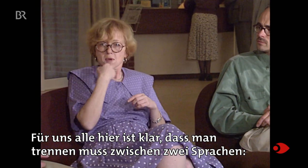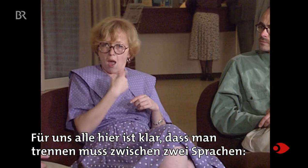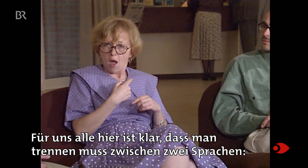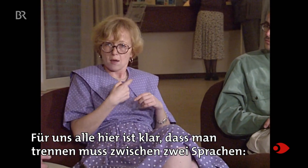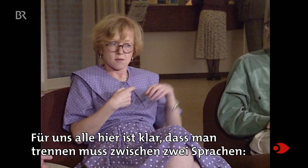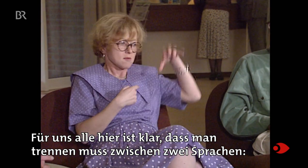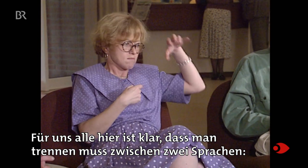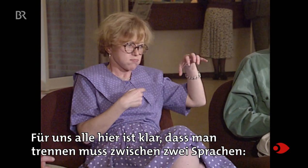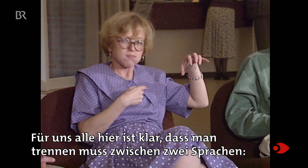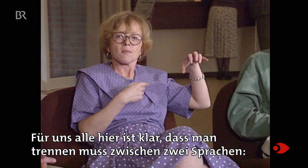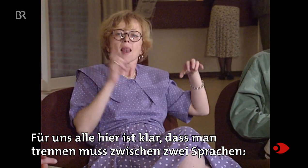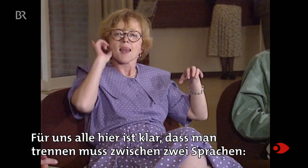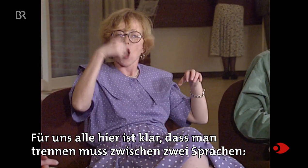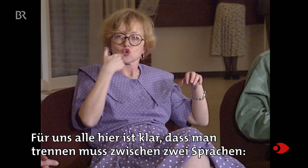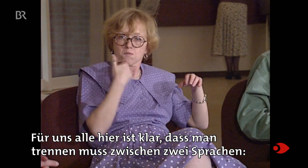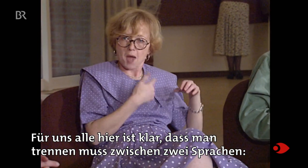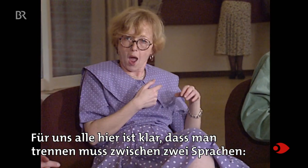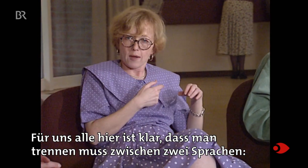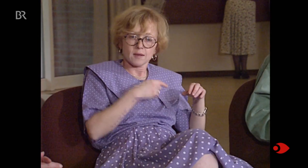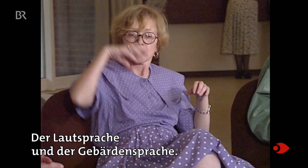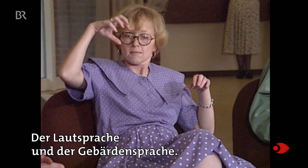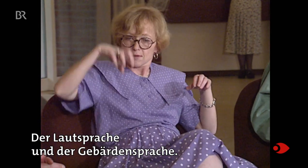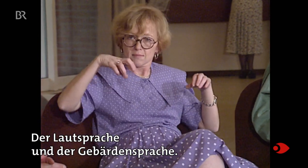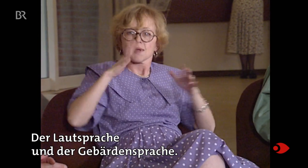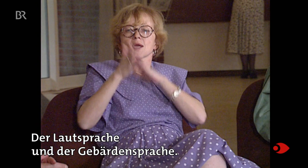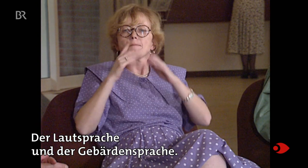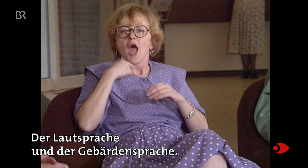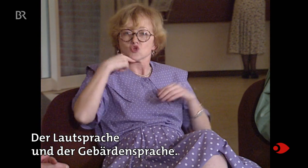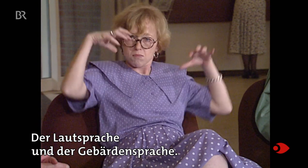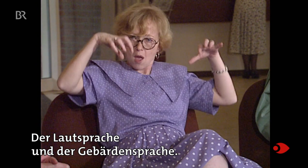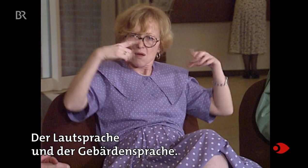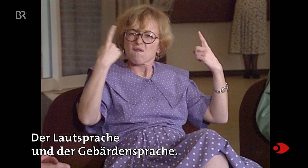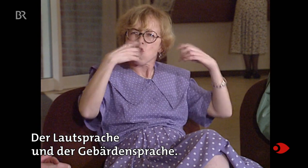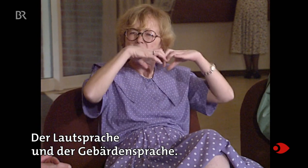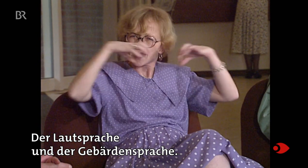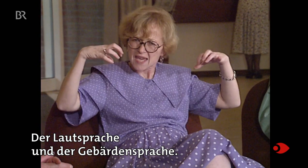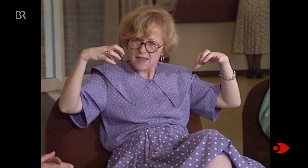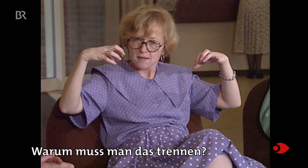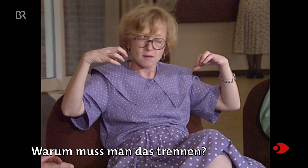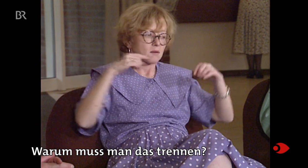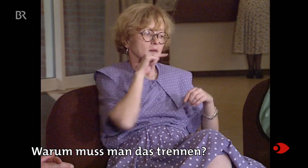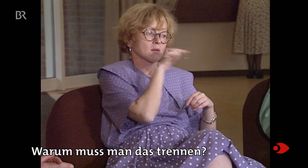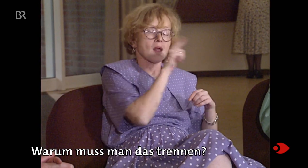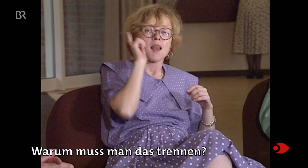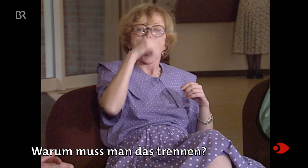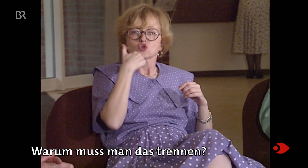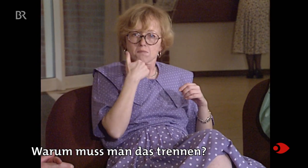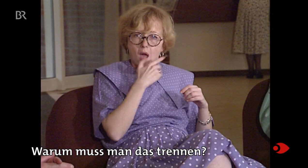trennen muss zwischen zwei Sprachen, der Lautsprache und der Gebärdensprache. Warum muss man das trennen?